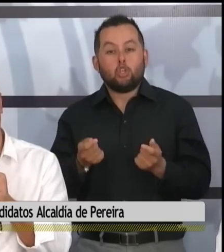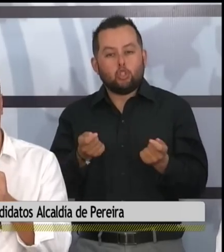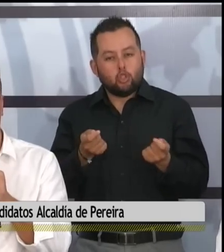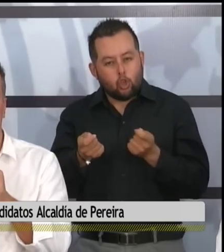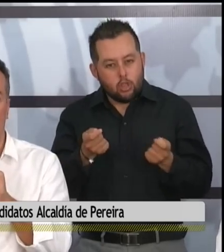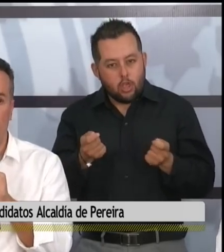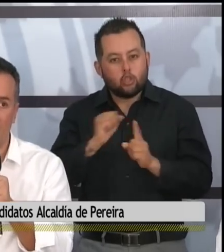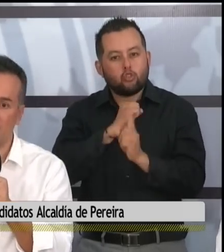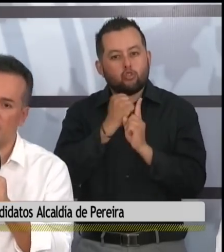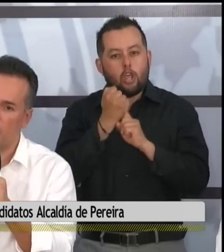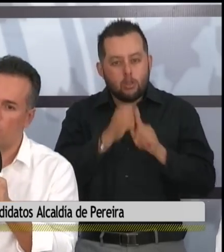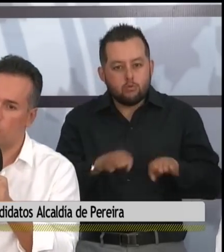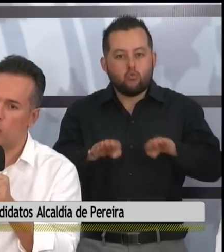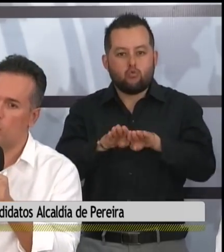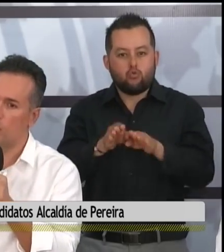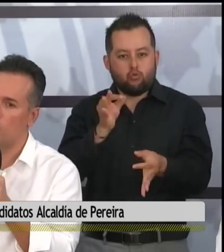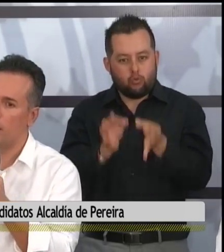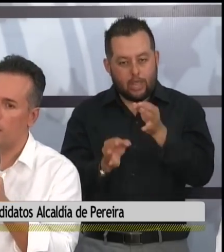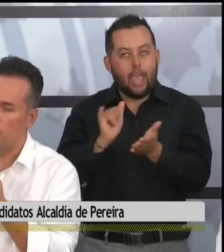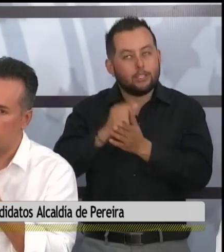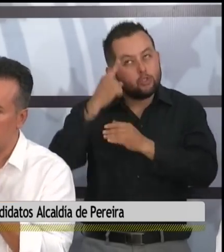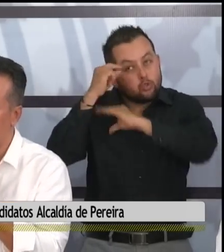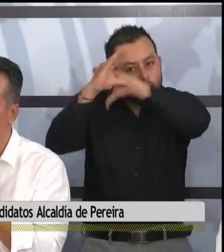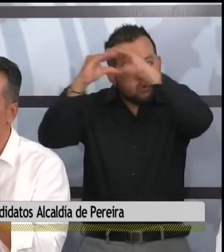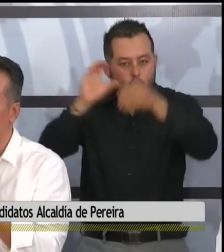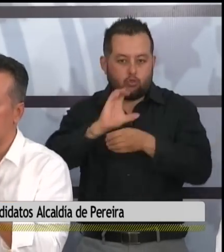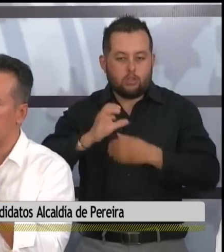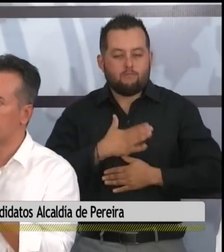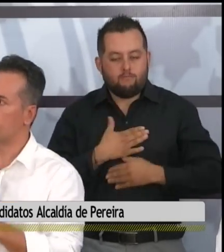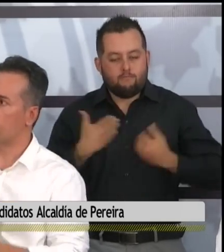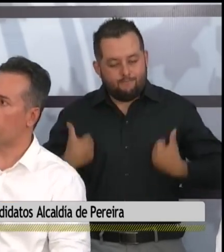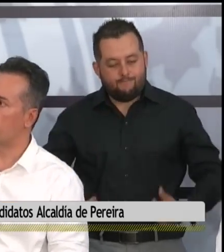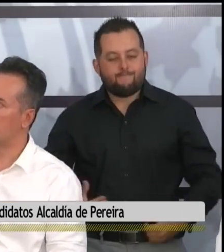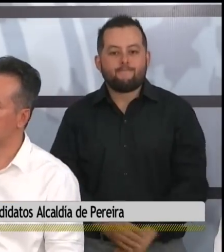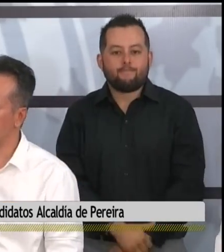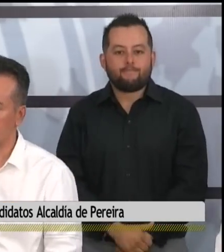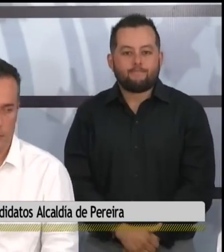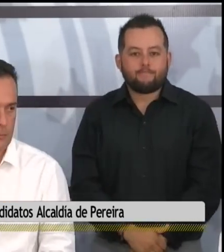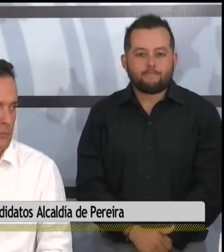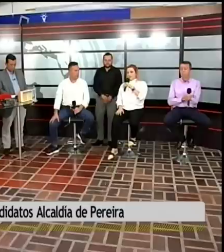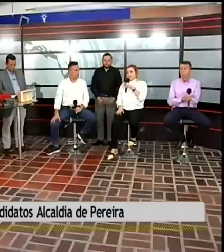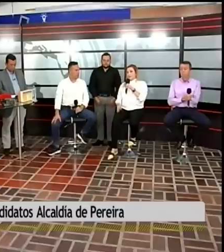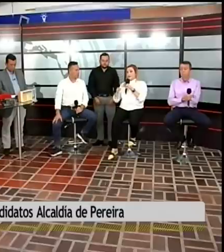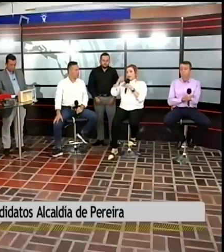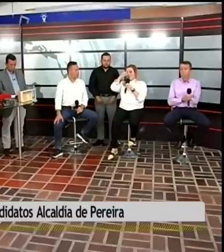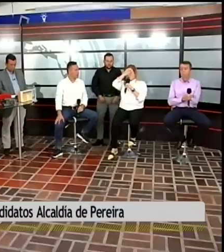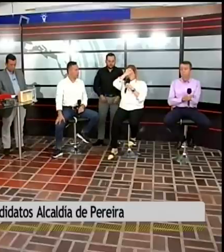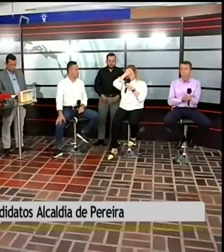Sostenible y socialmente justa. Ese es el gran sueño de ciudad que tiene Mauricio Salazar. Doctora Carolina, la misma para...